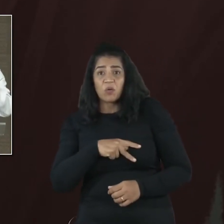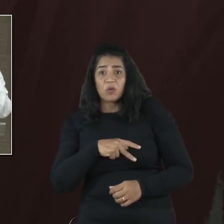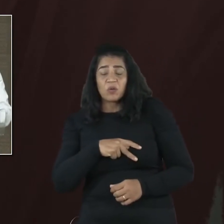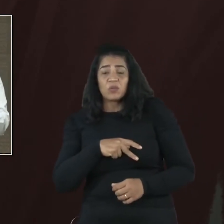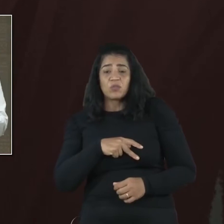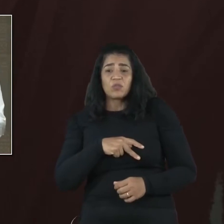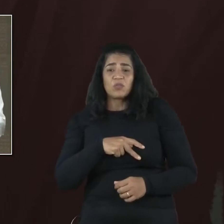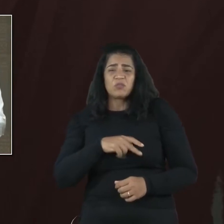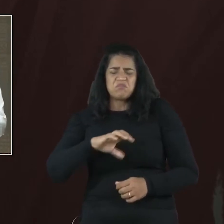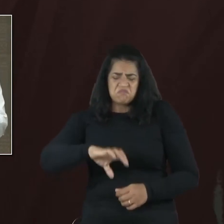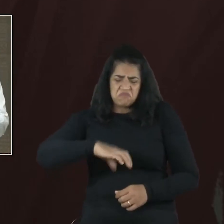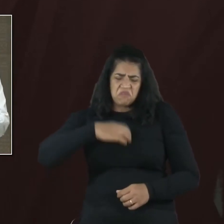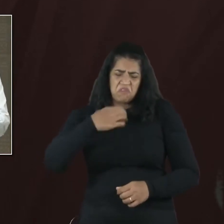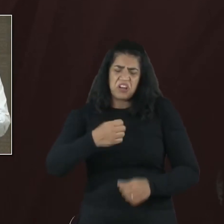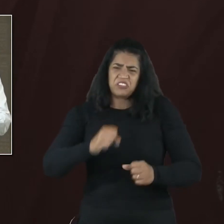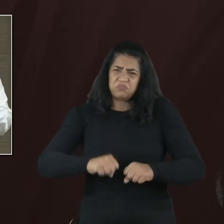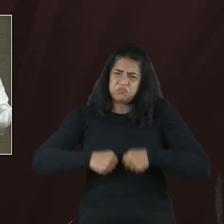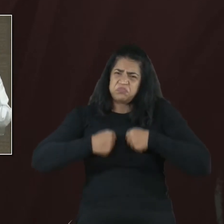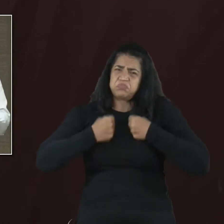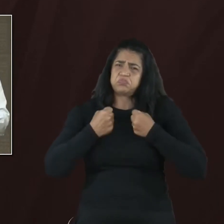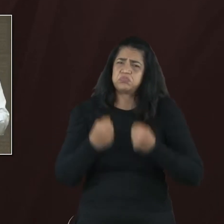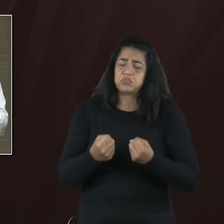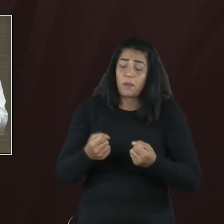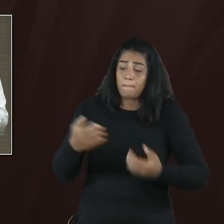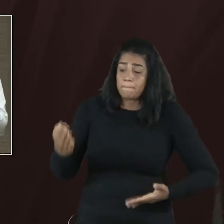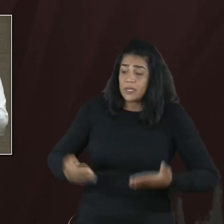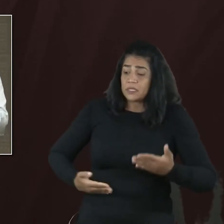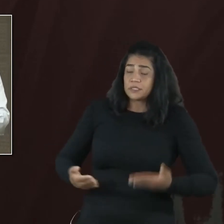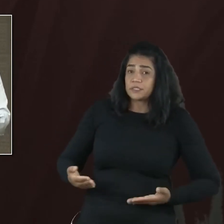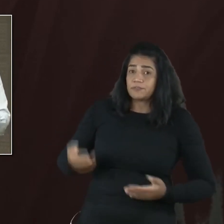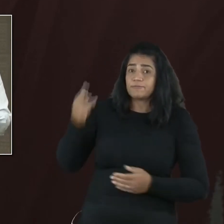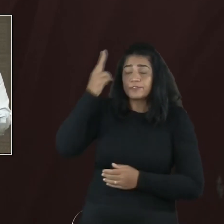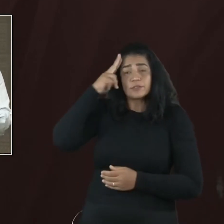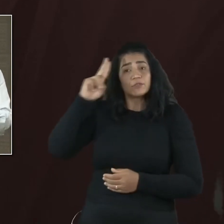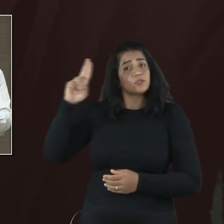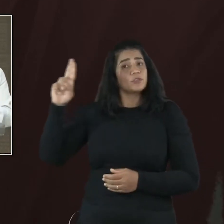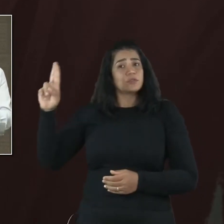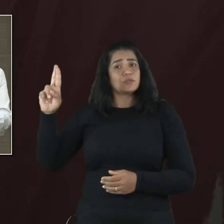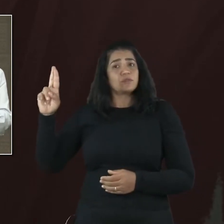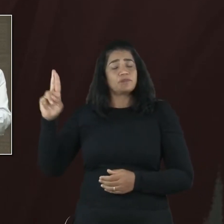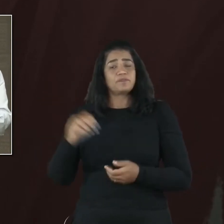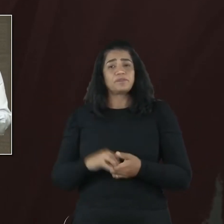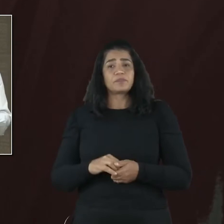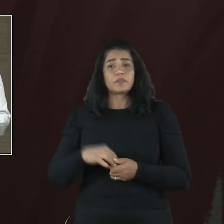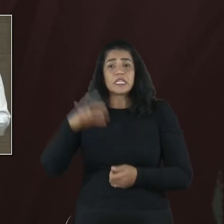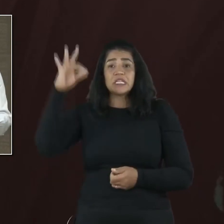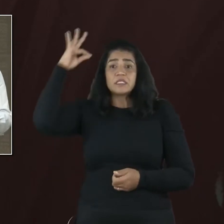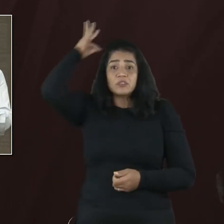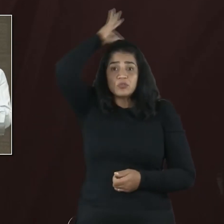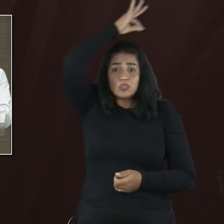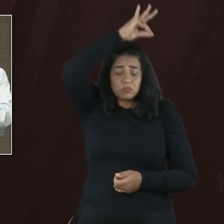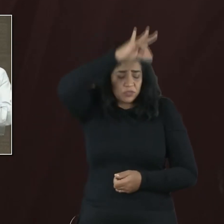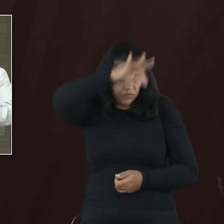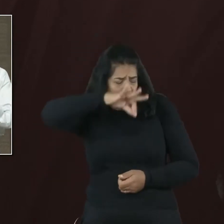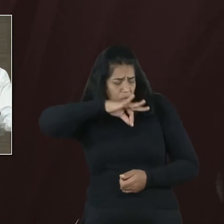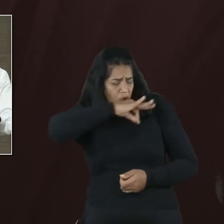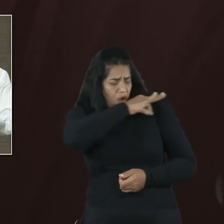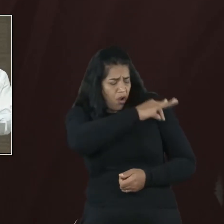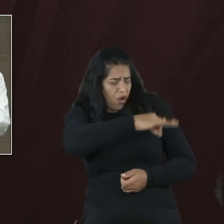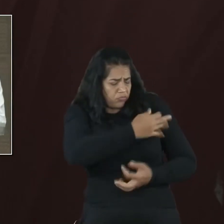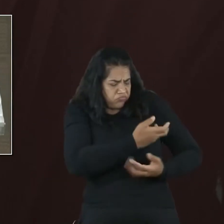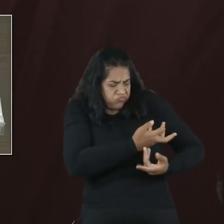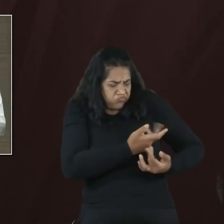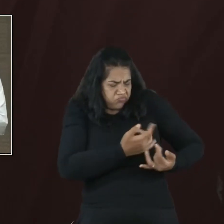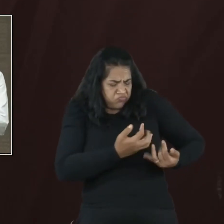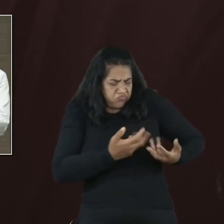para servir ao Senhor. Esse espírito venha nos estimular, né? Esse ano de 2021,